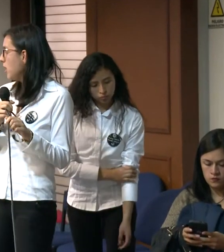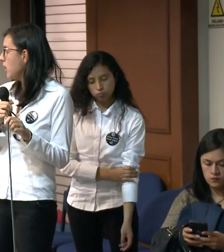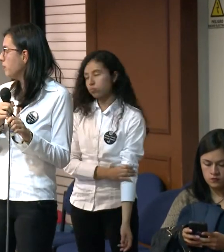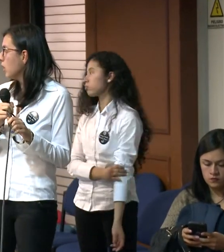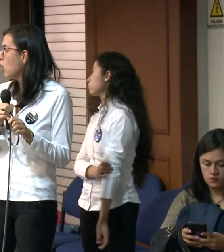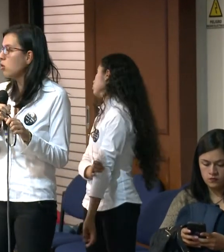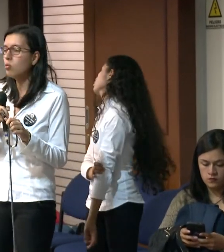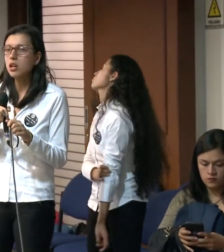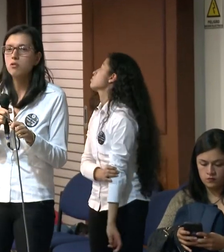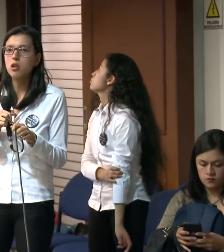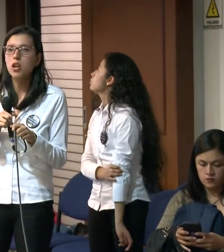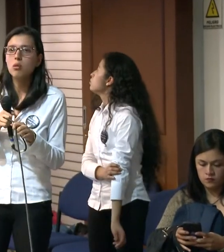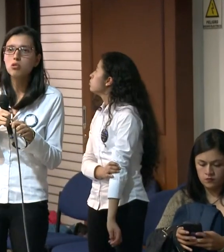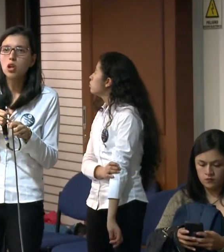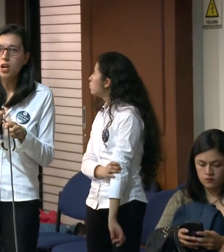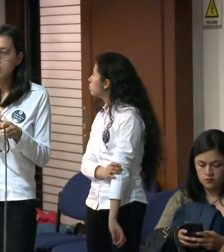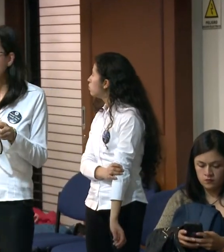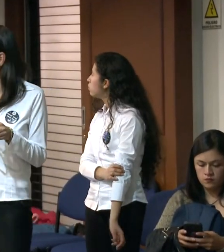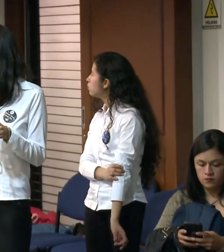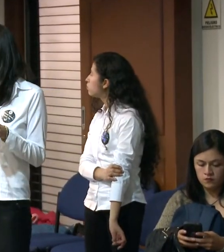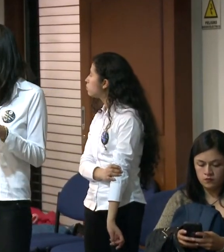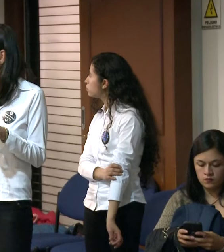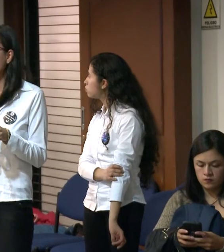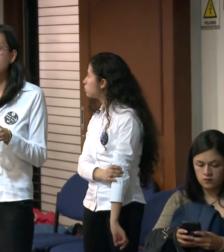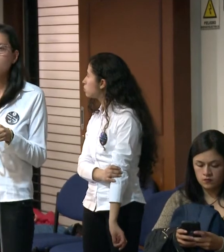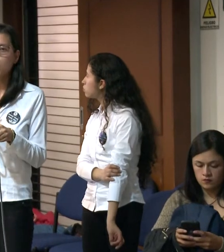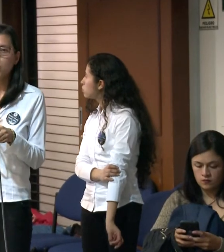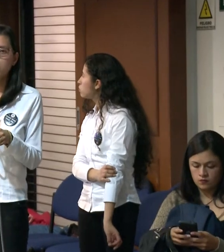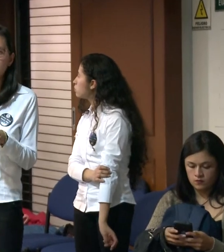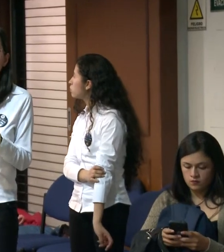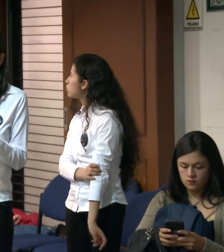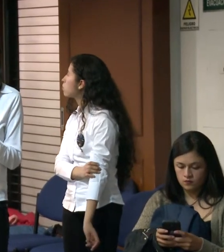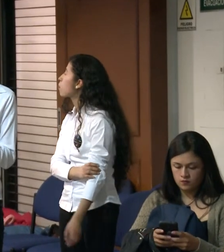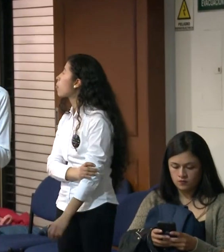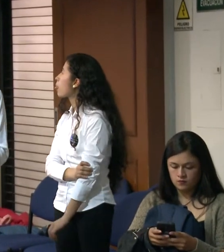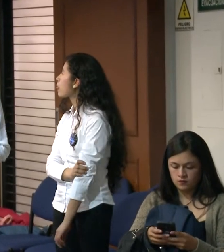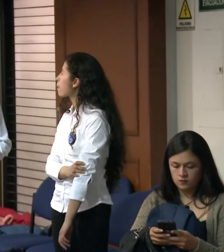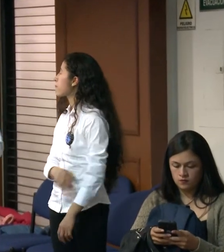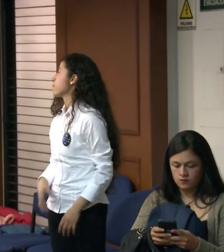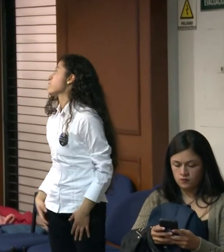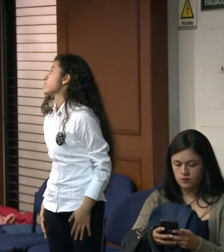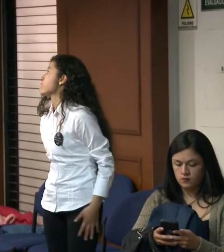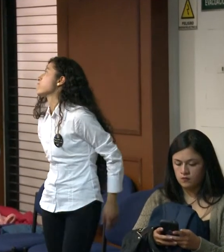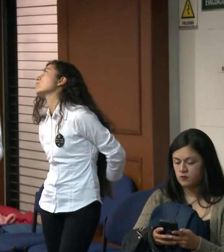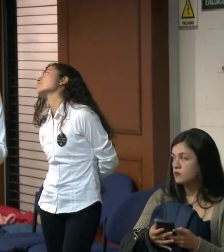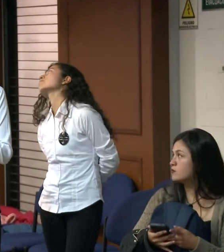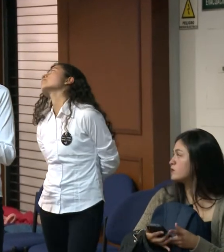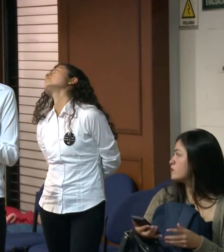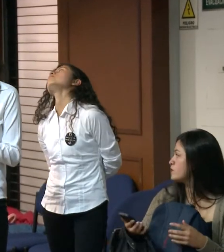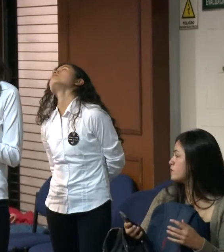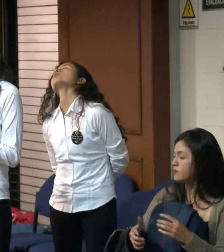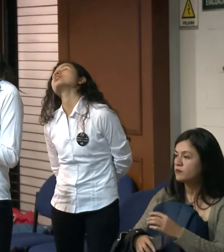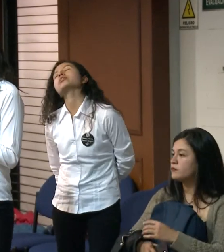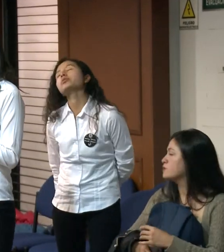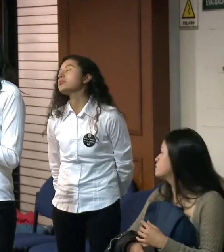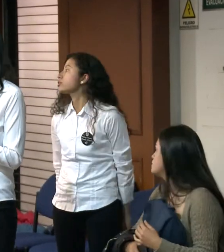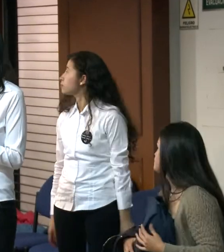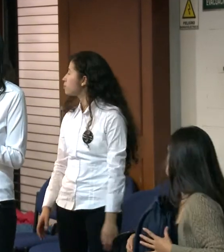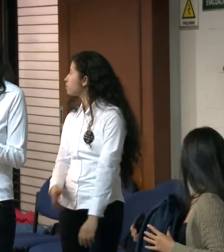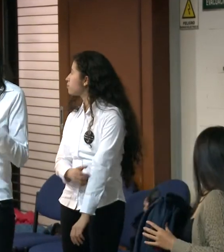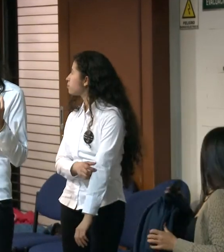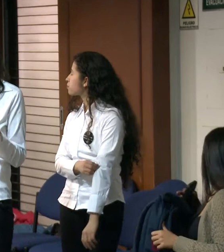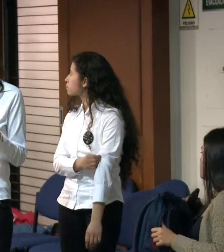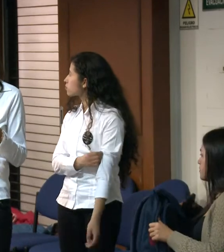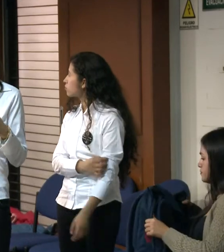Bogotá, los cuales fueron el Museo del Espacio, la Astroludoteca y la Astroteca. Se escogieron estos 3 escenarios porque eran los